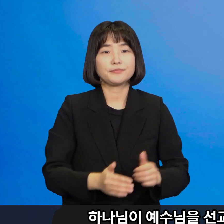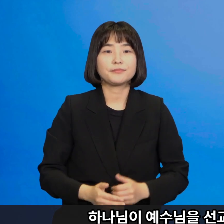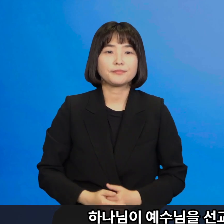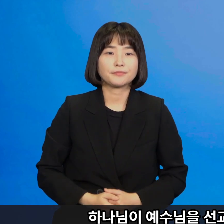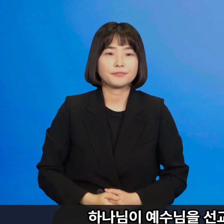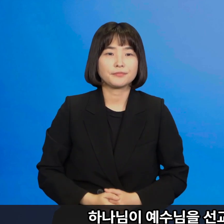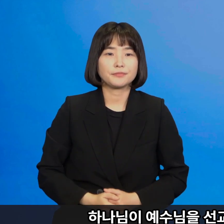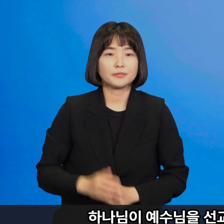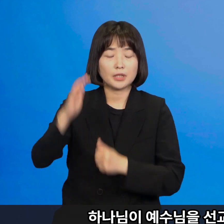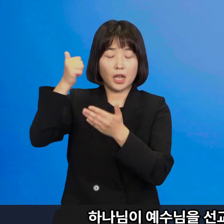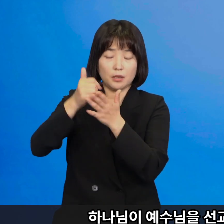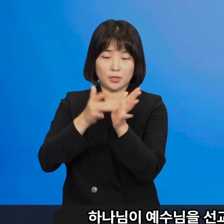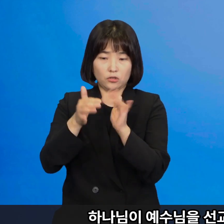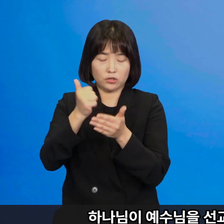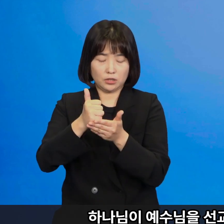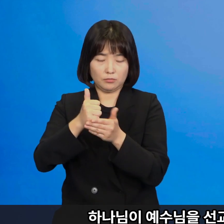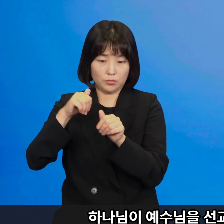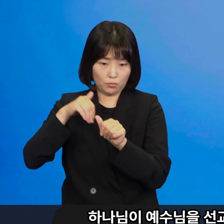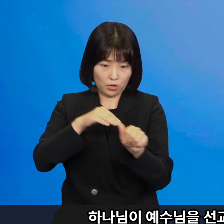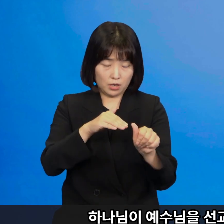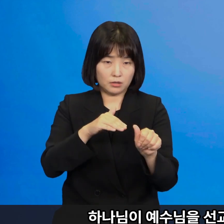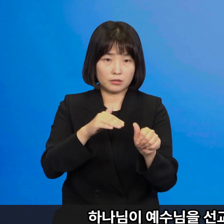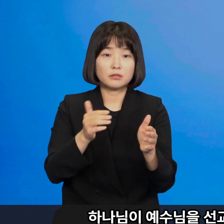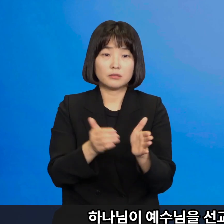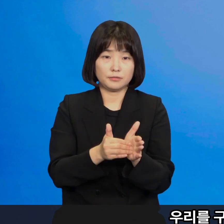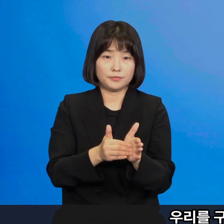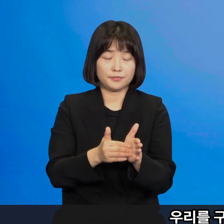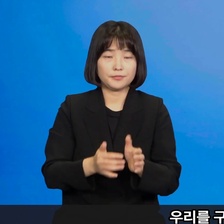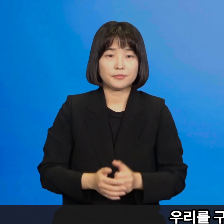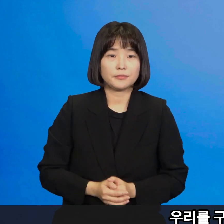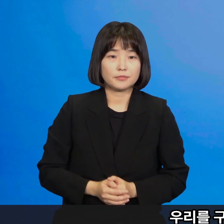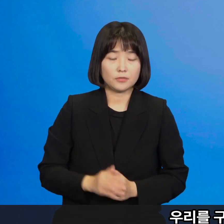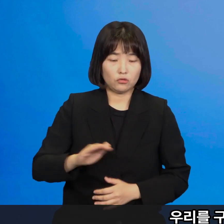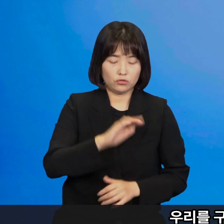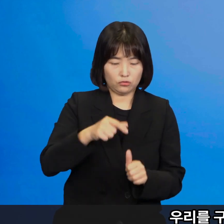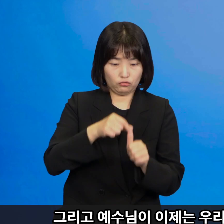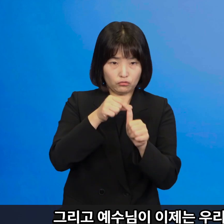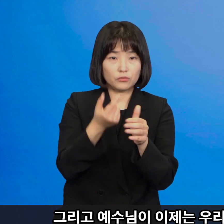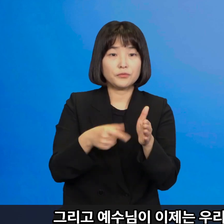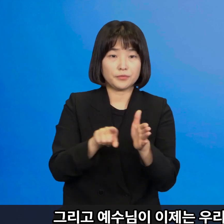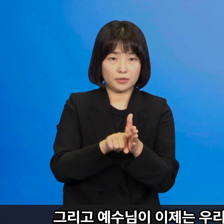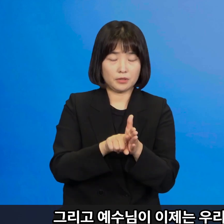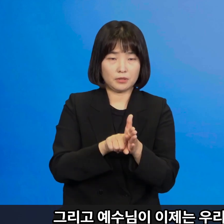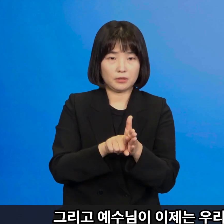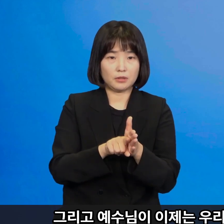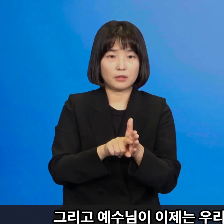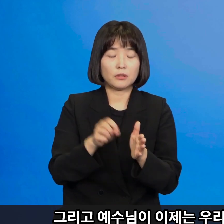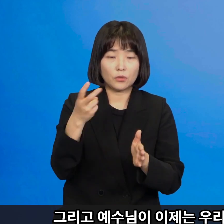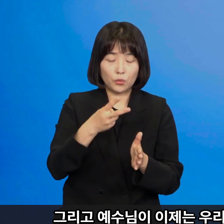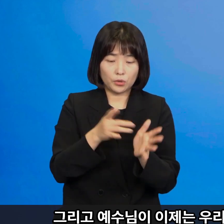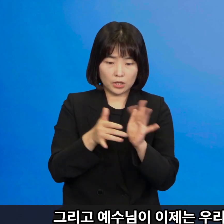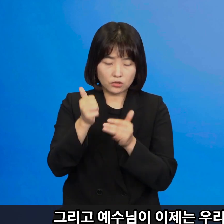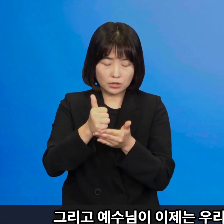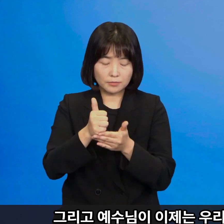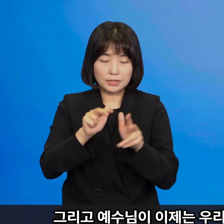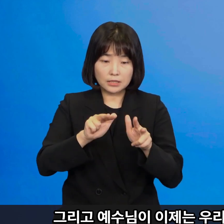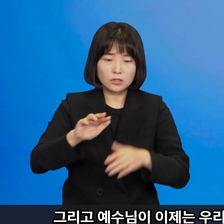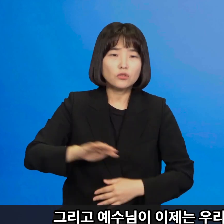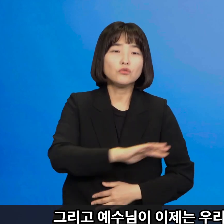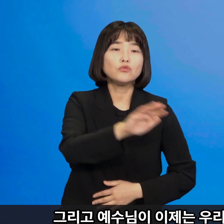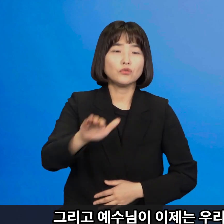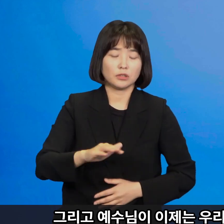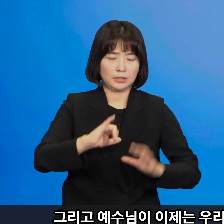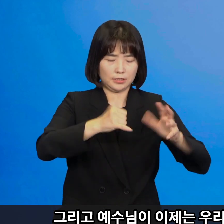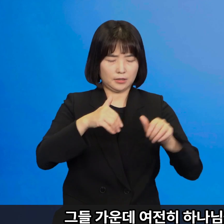보냈습니다. 하나님이 예수님을 선교사로 이 땅에 보내줬어요. 우리를 구원하시려고. 그리고 예수님이 이제는 우리를 세상에